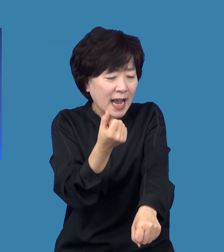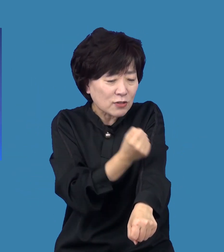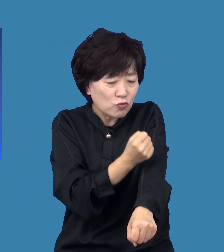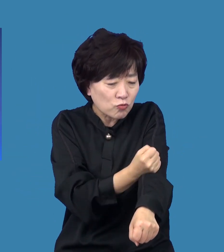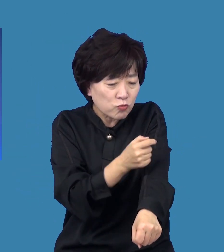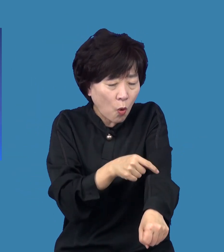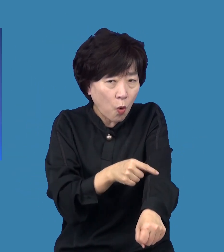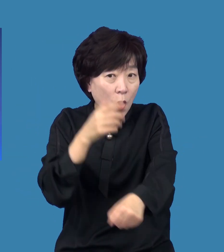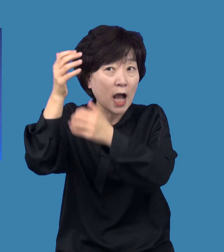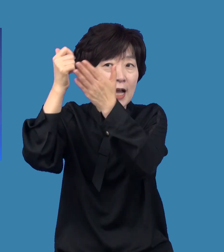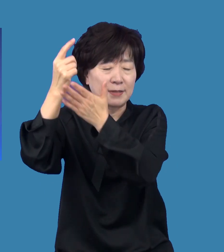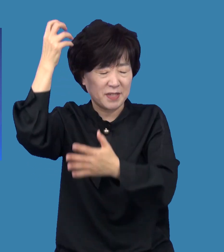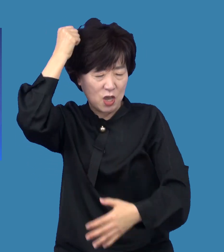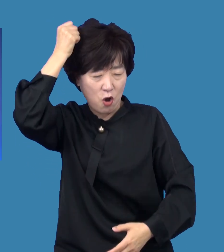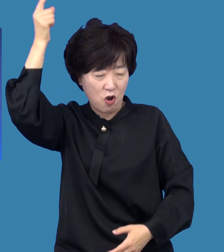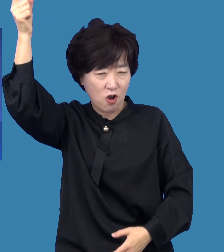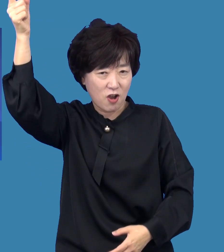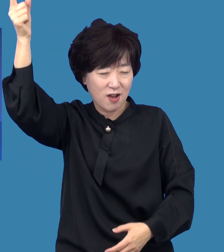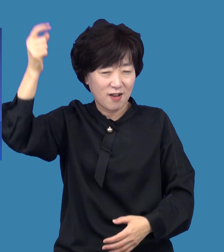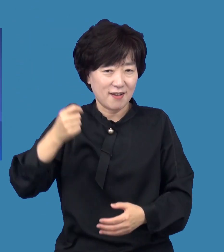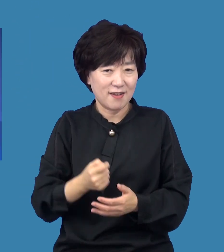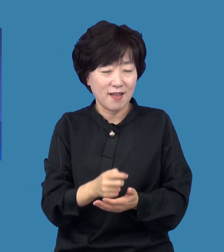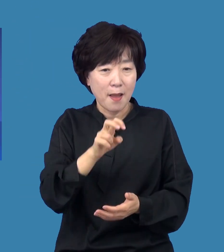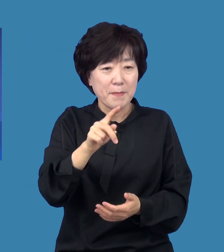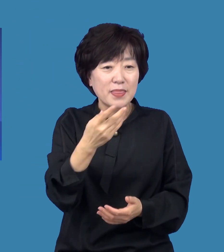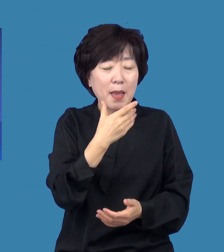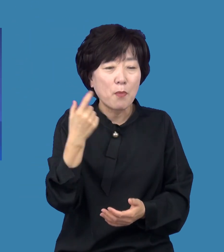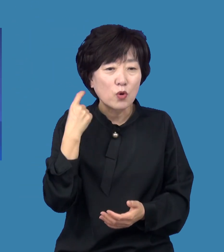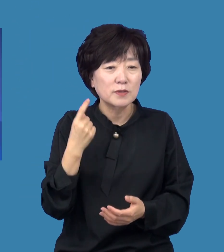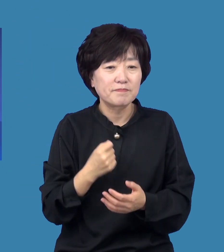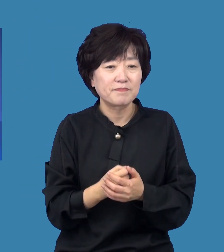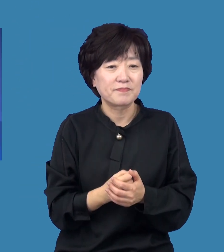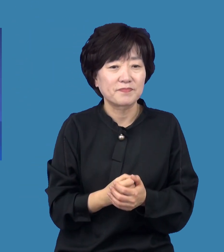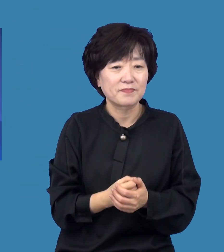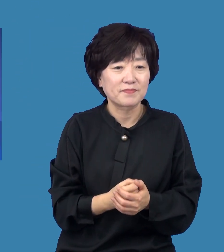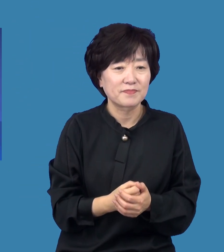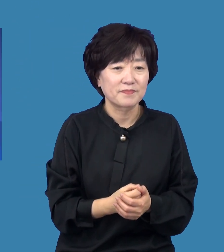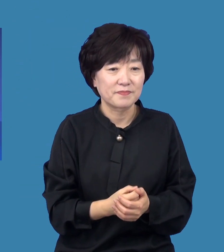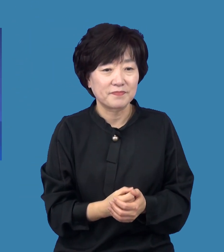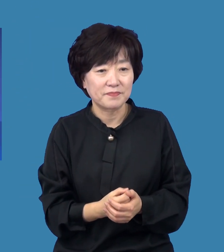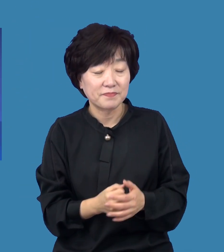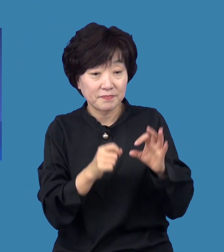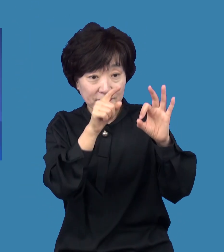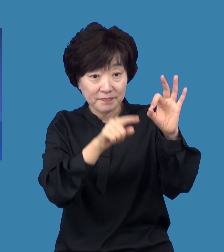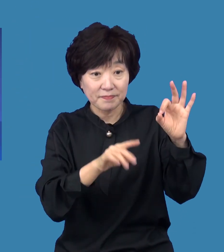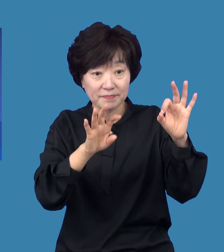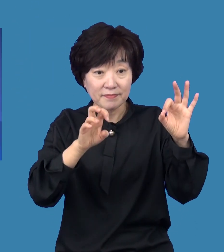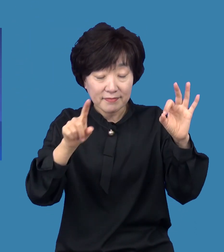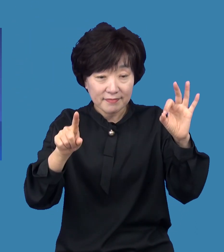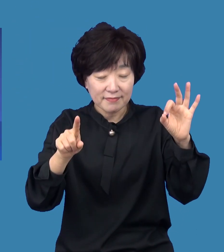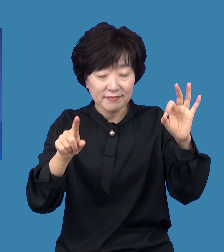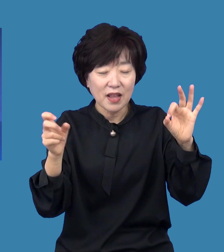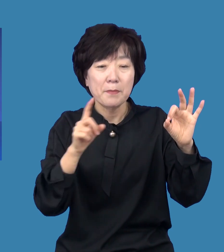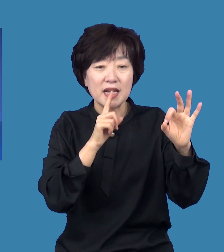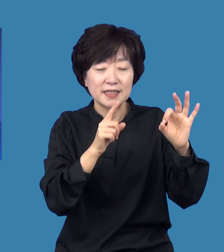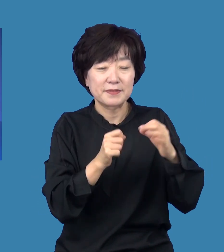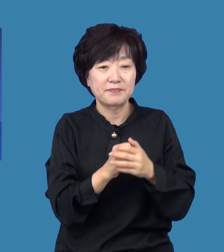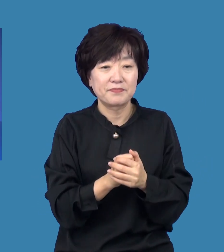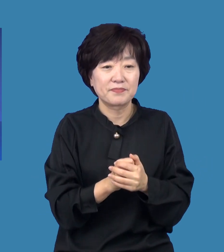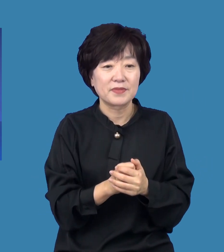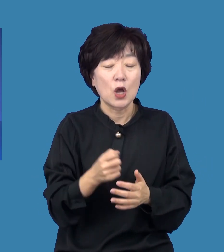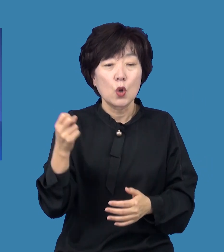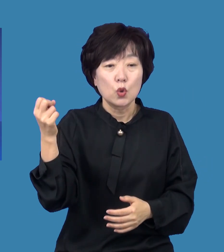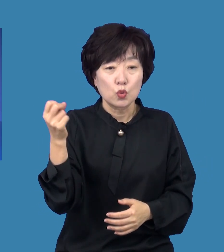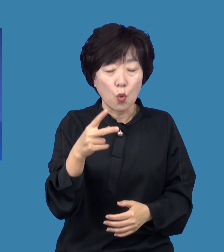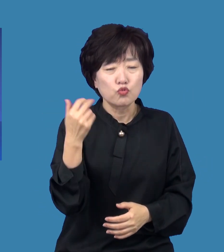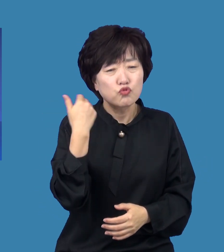잊지 않으세요. 네. 그래서 마태복음에 보면 뭐라고 얘기했습니까? 10장 42절에 보면 이렇게 얘기합니다. 시작.